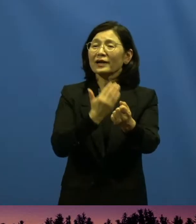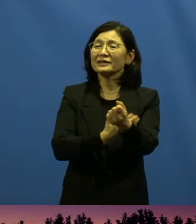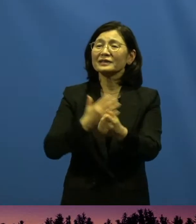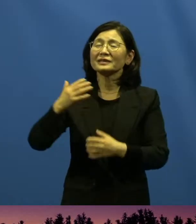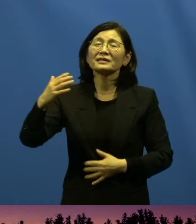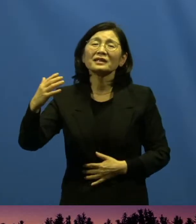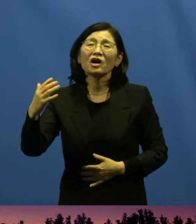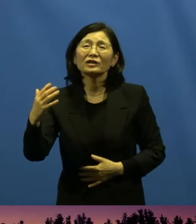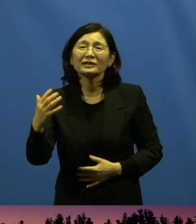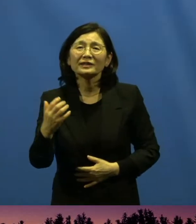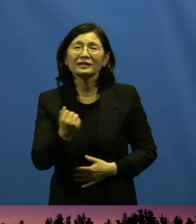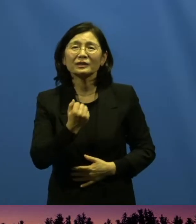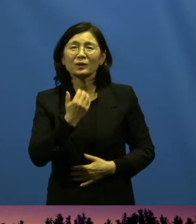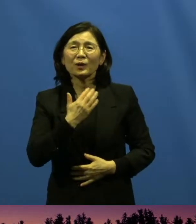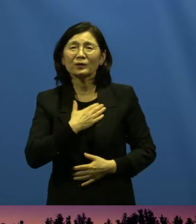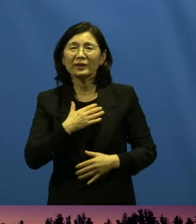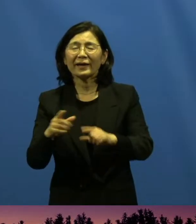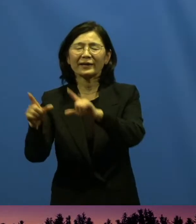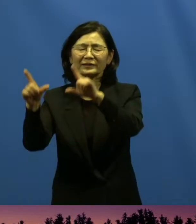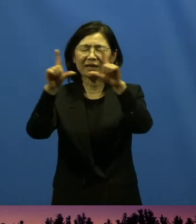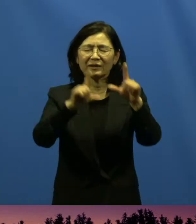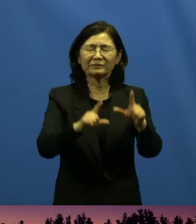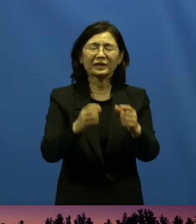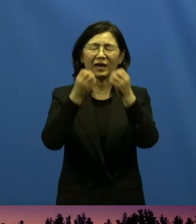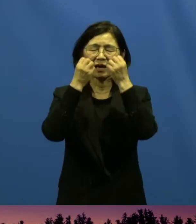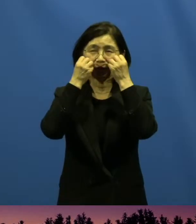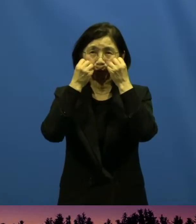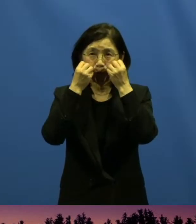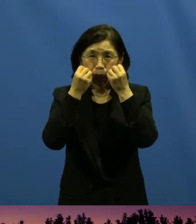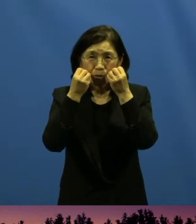주의 능력으로 내 삶